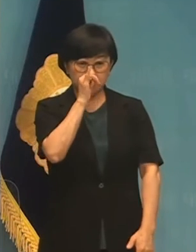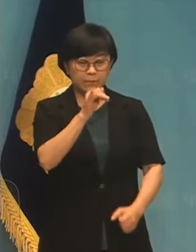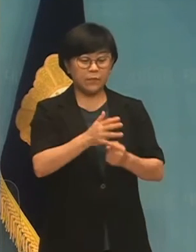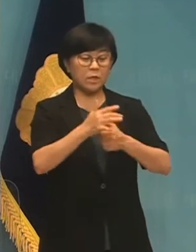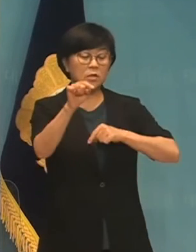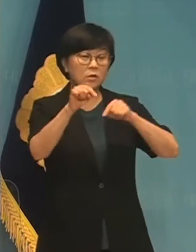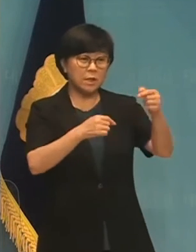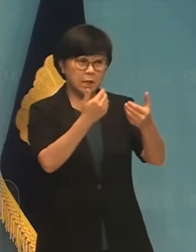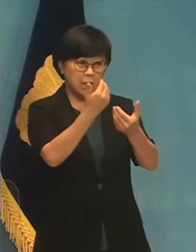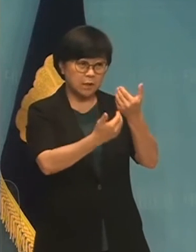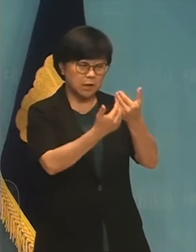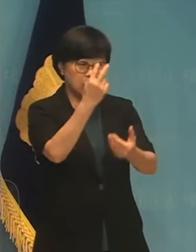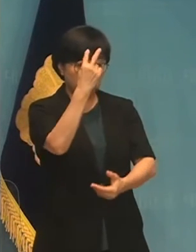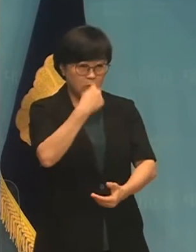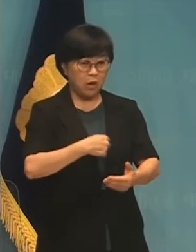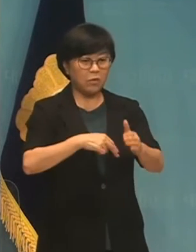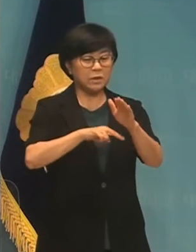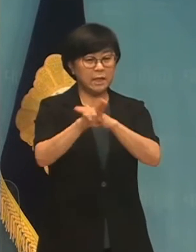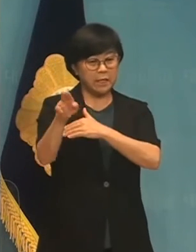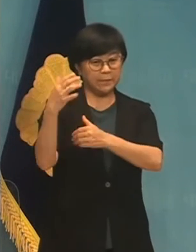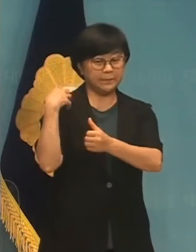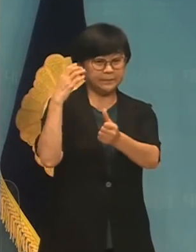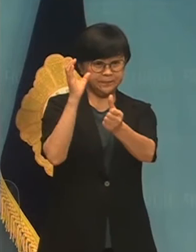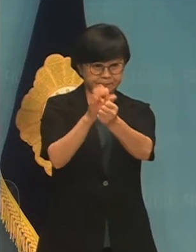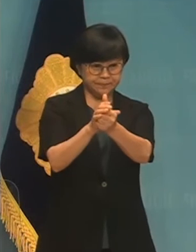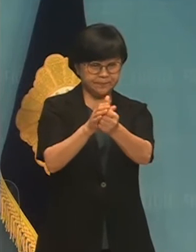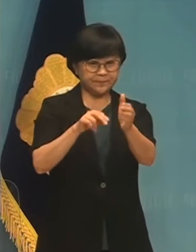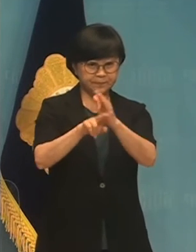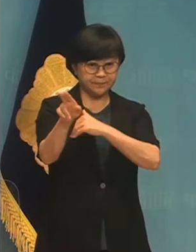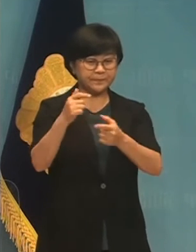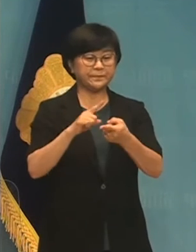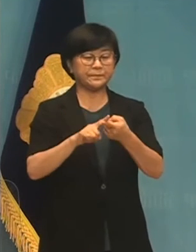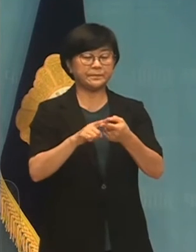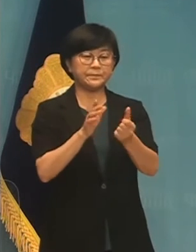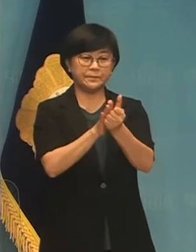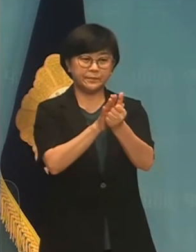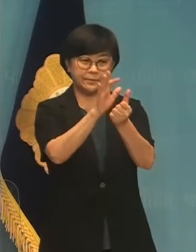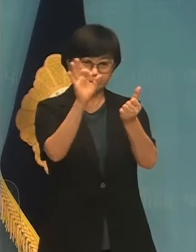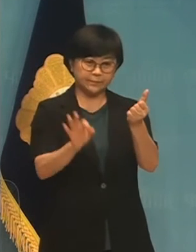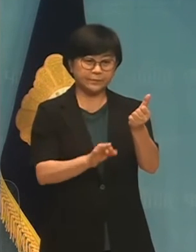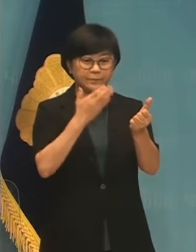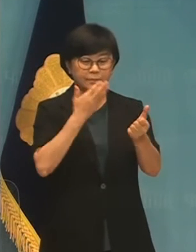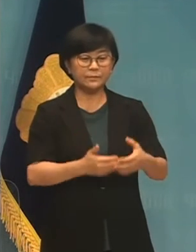정치가들의 눈 감고 책임을 회피하는 일이 지지율을 유지하는 방법이 되어버렸습니다.